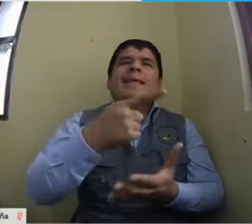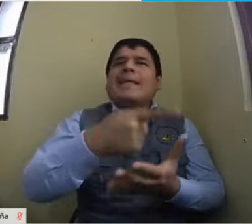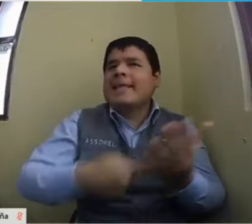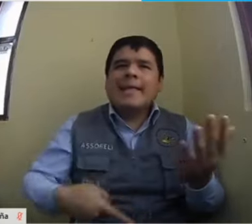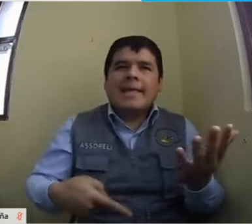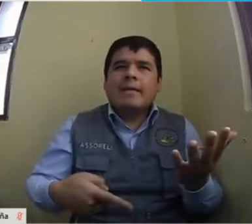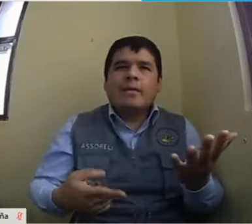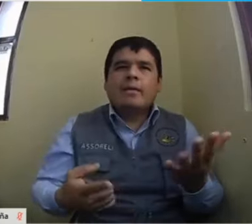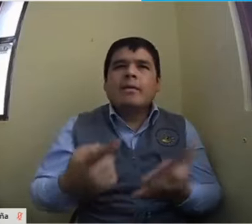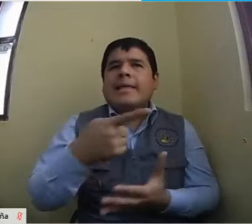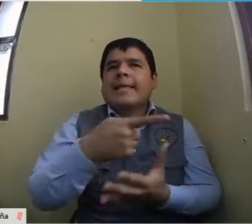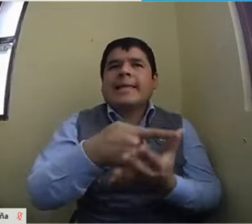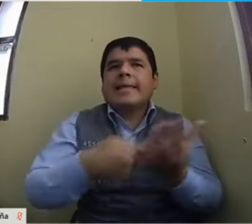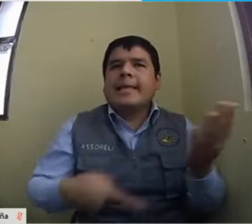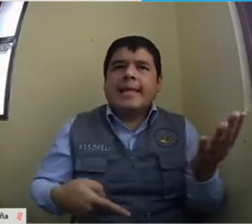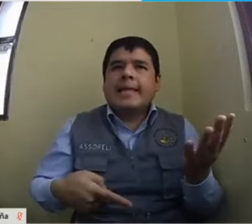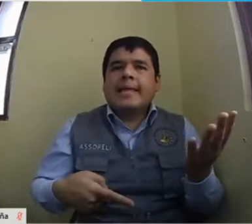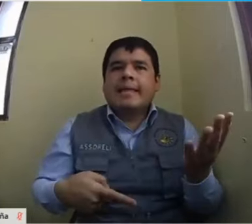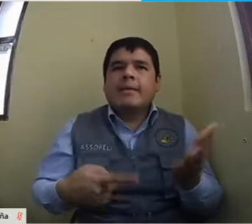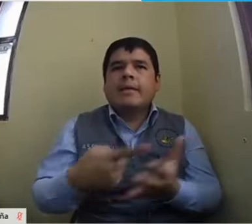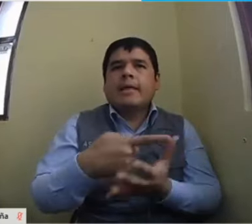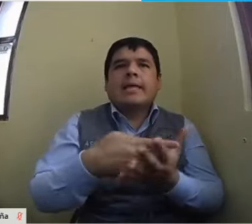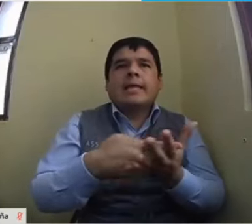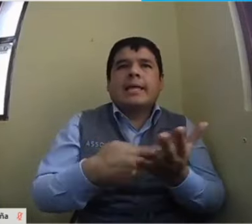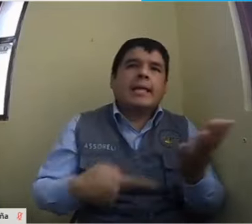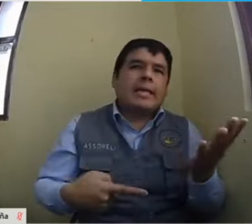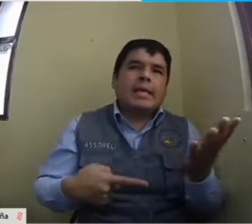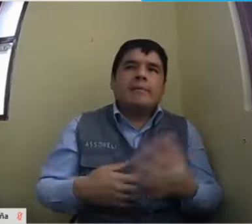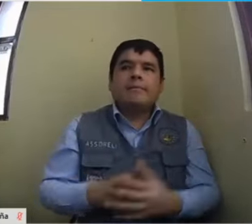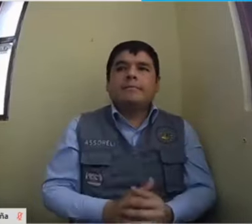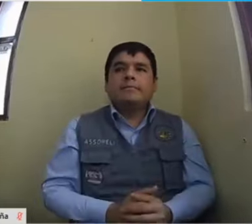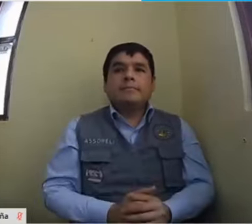¿qué? ¿Qué? Esa es la seña de ¿qué?